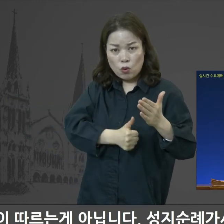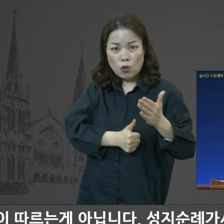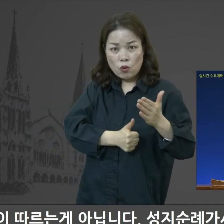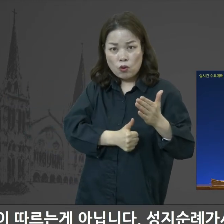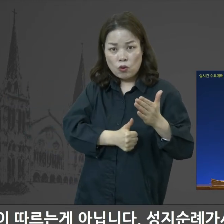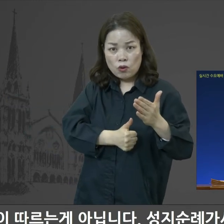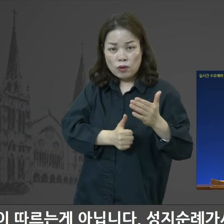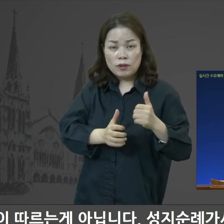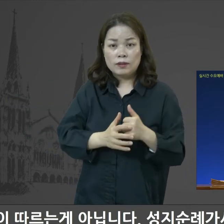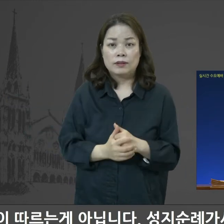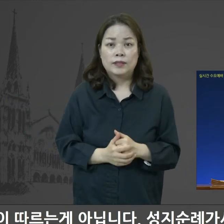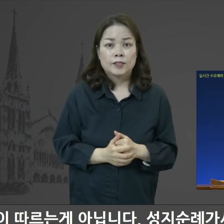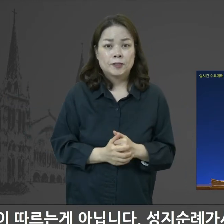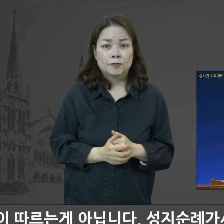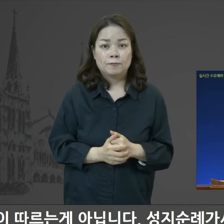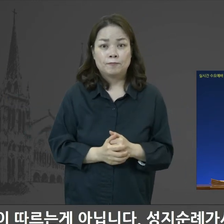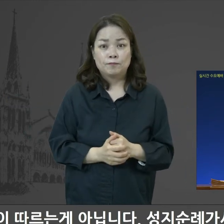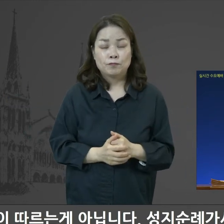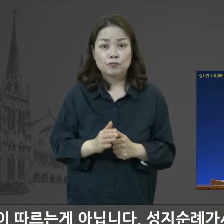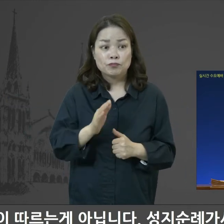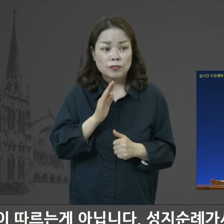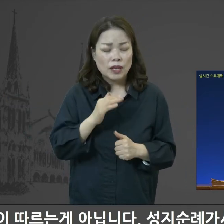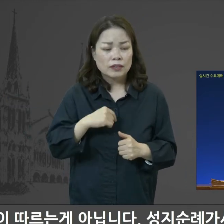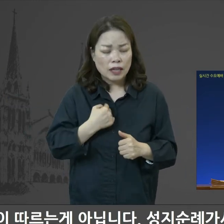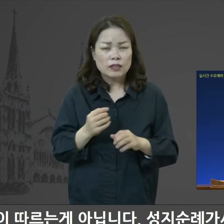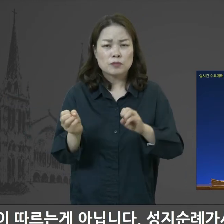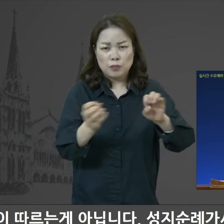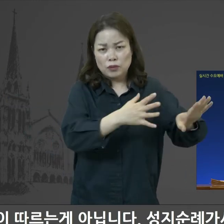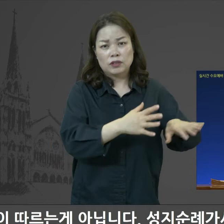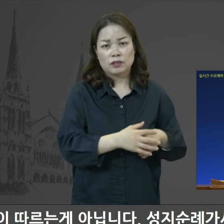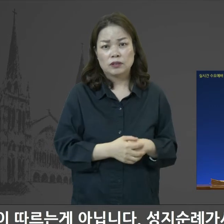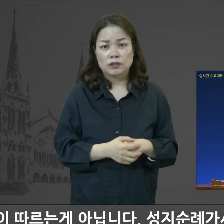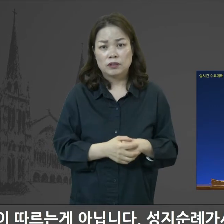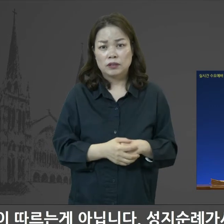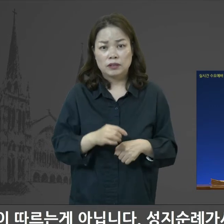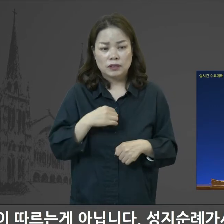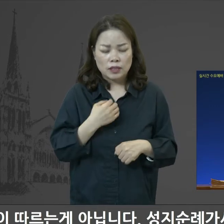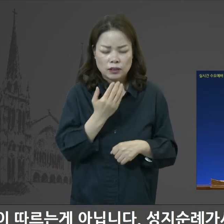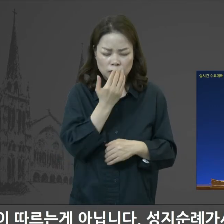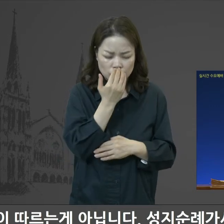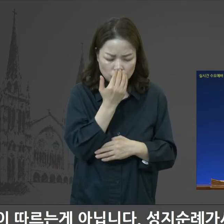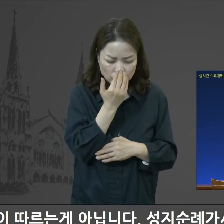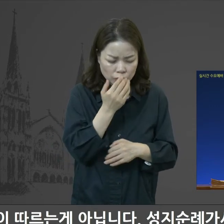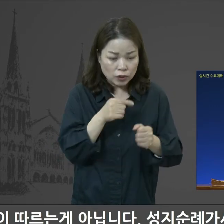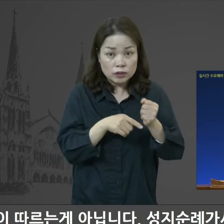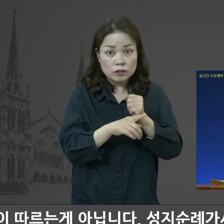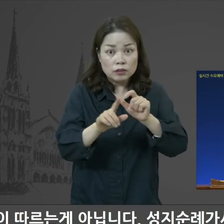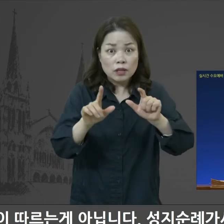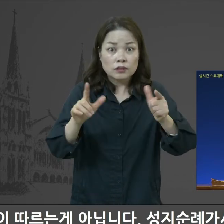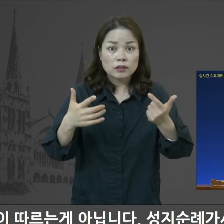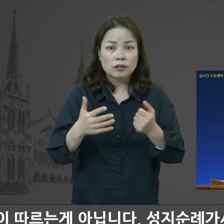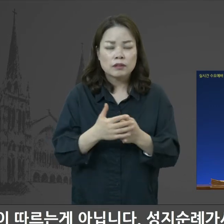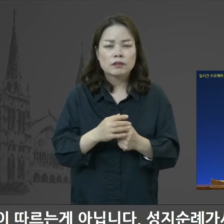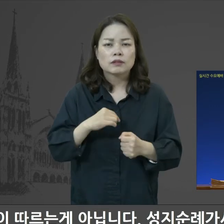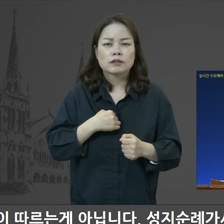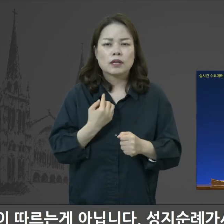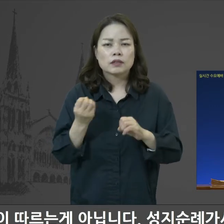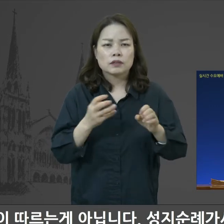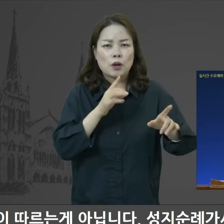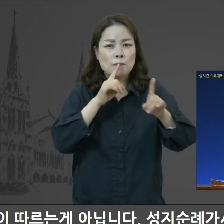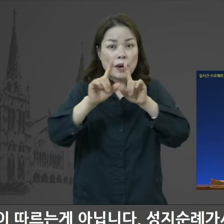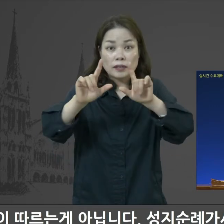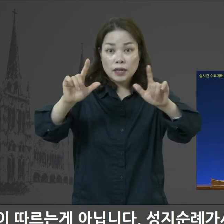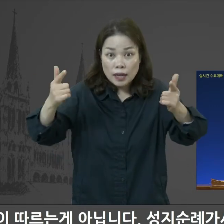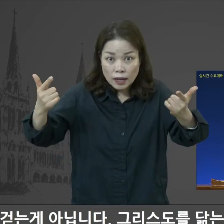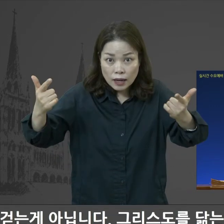거예요. 이것이 바로 자기 부인입니다. 자기 부인은 겸손하다는 뜻이 아니에요. 자기 부인은 말이